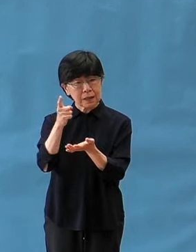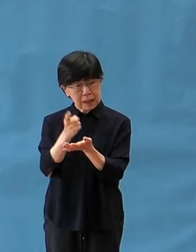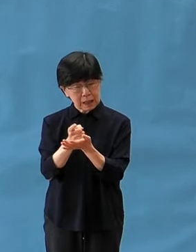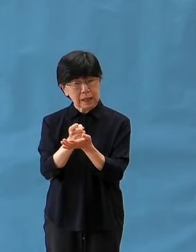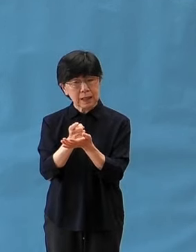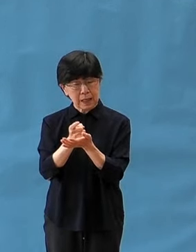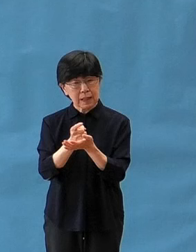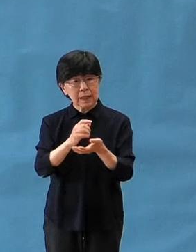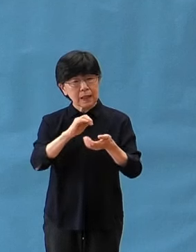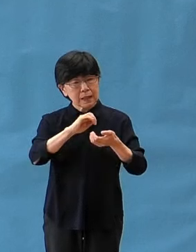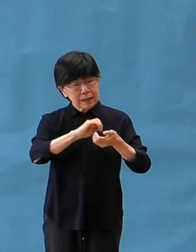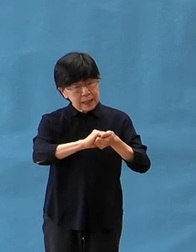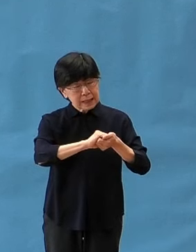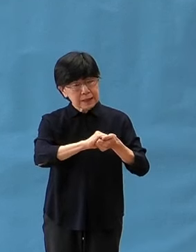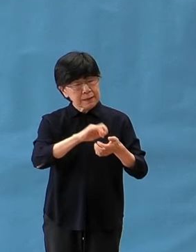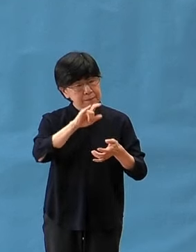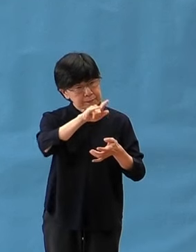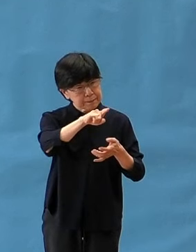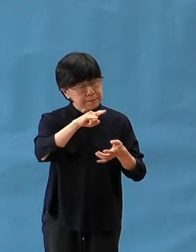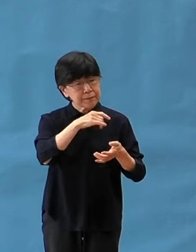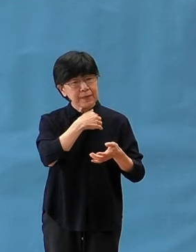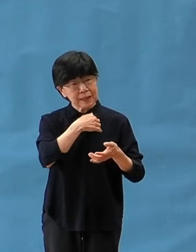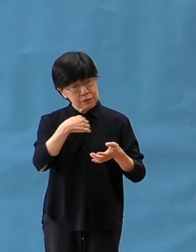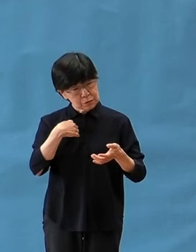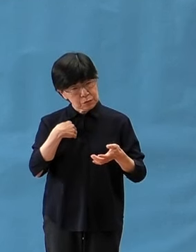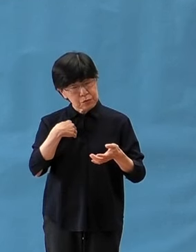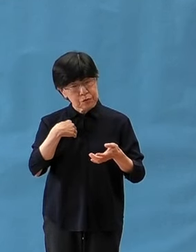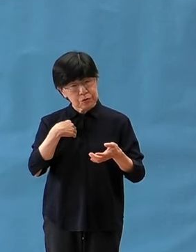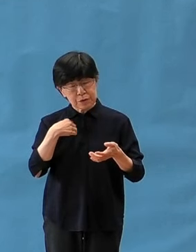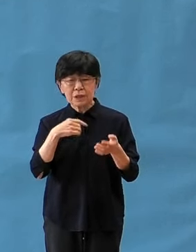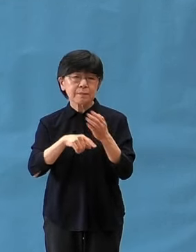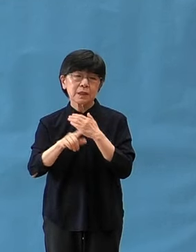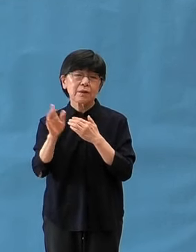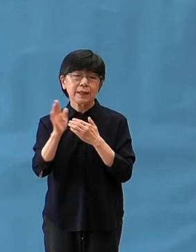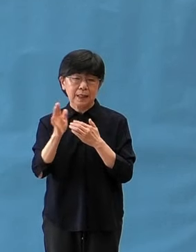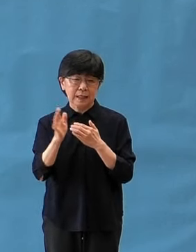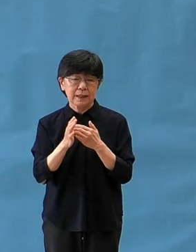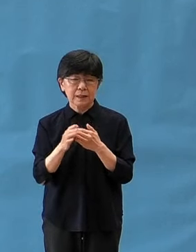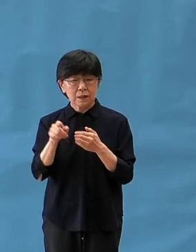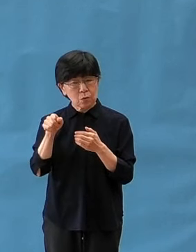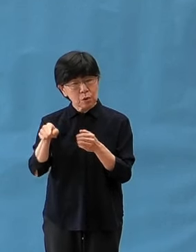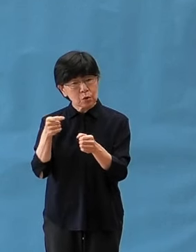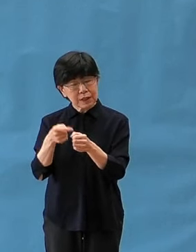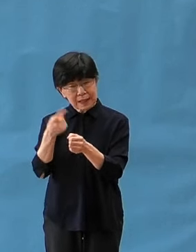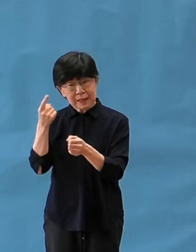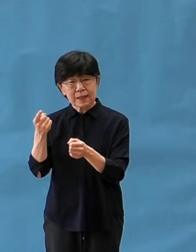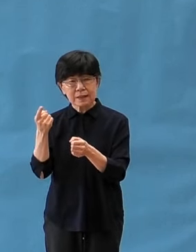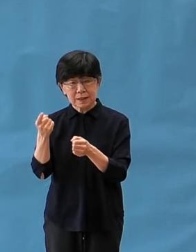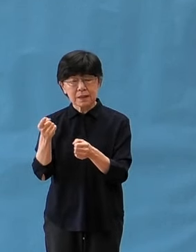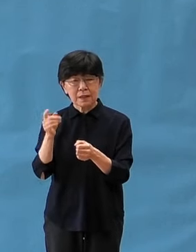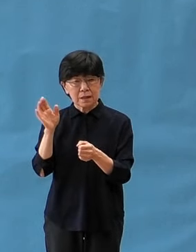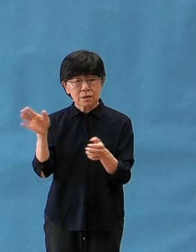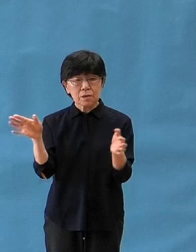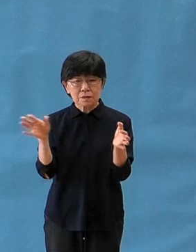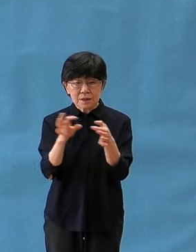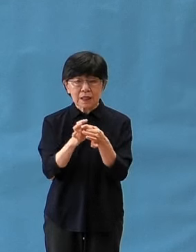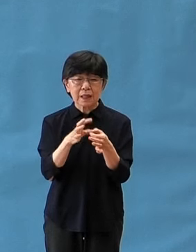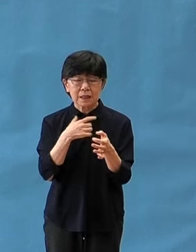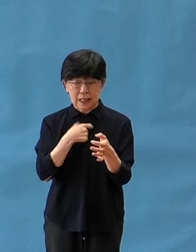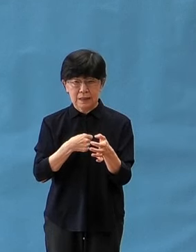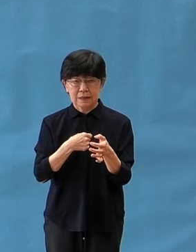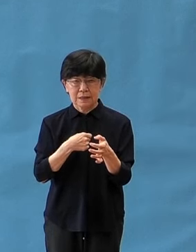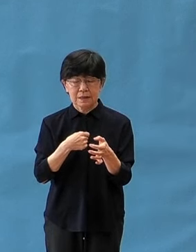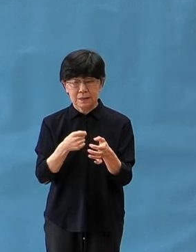定期便が見えてきているというわけではないというのは率直なところであります。まあ、これをスタートにしてそういうものにつなげていきたい。まずはあの連続チャー